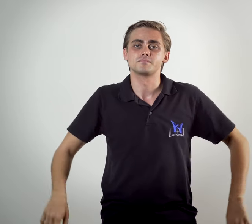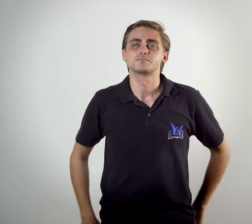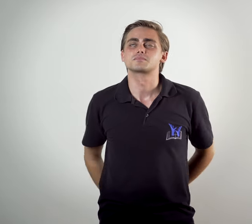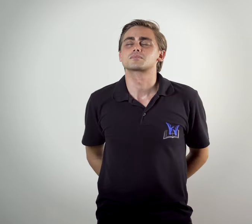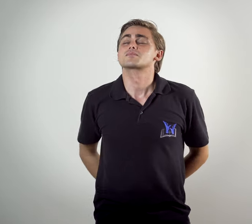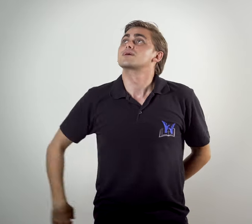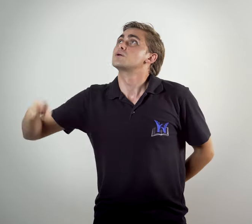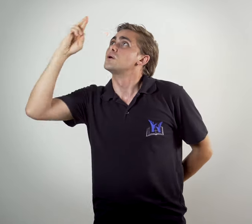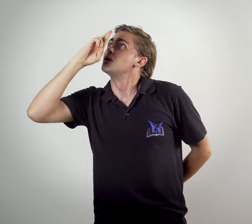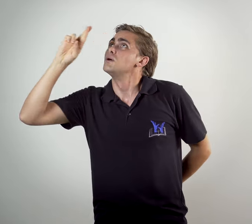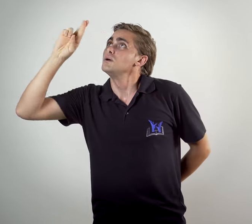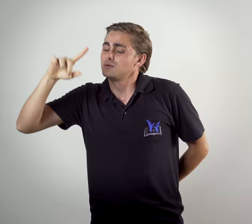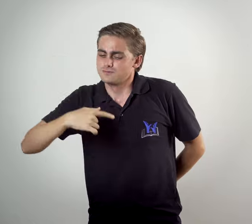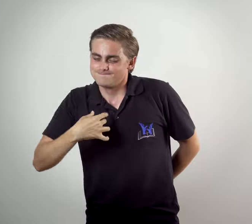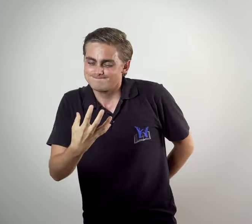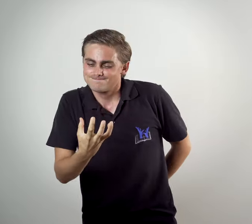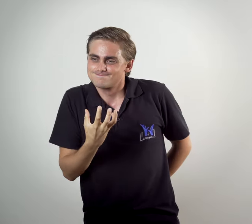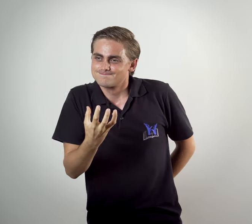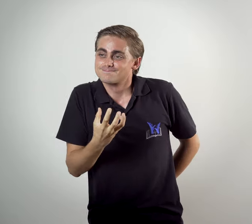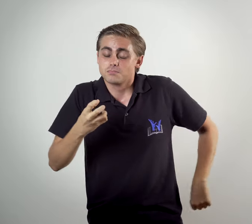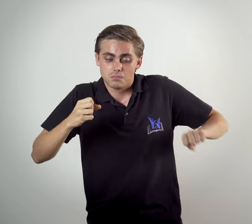brilhar. Senhor, eu quero brilhar por ti